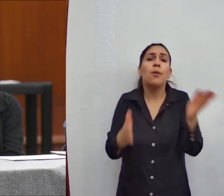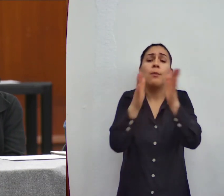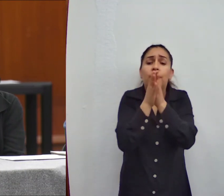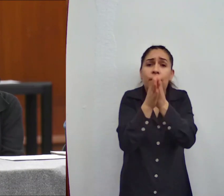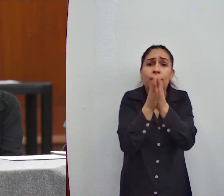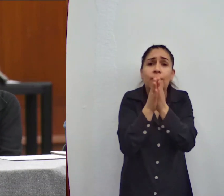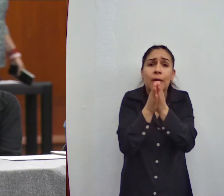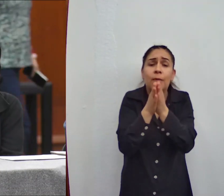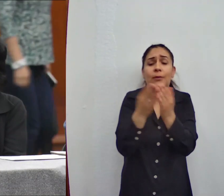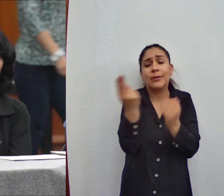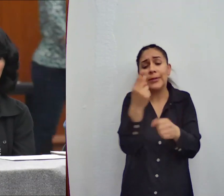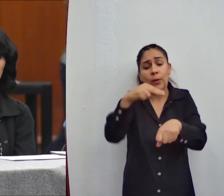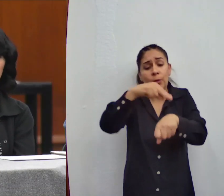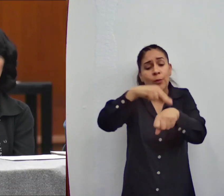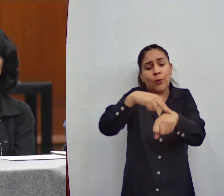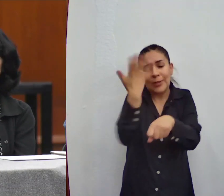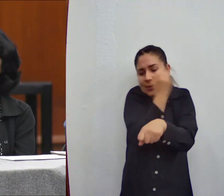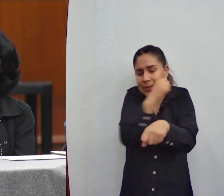perjudiquen. Gracias.